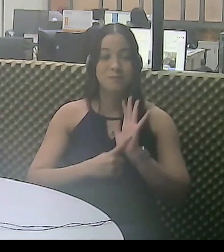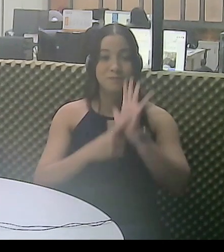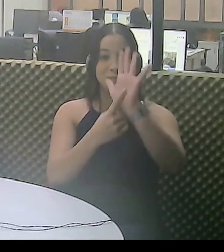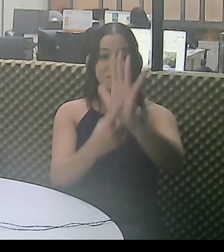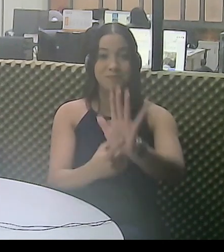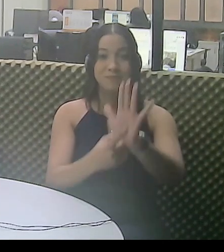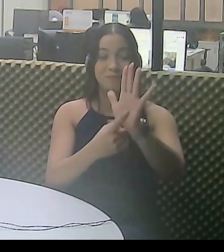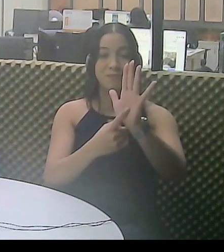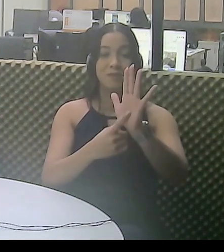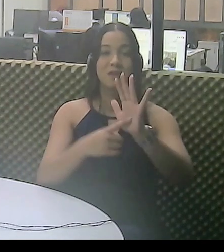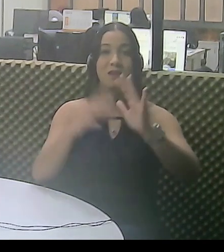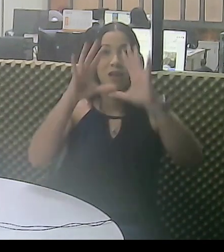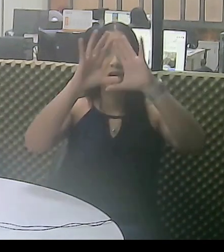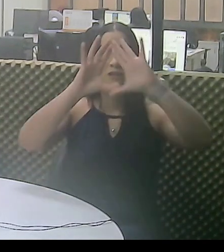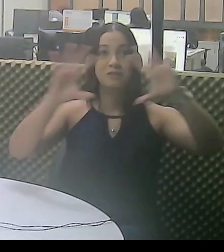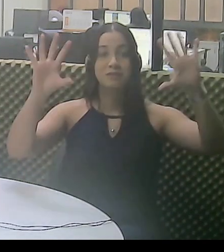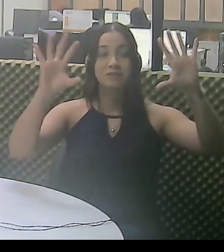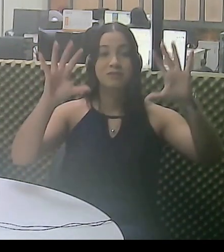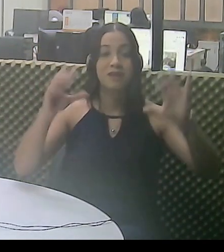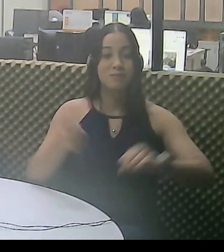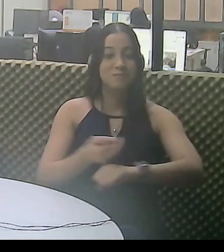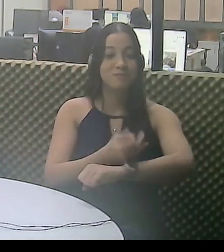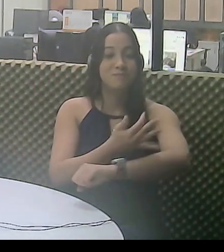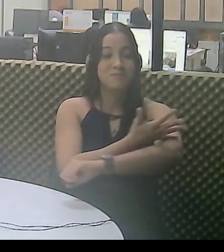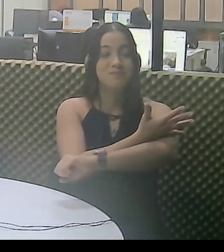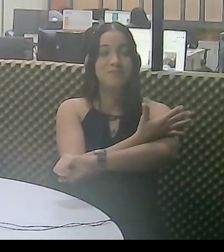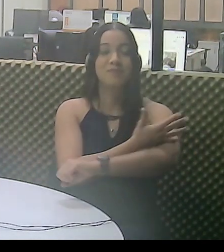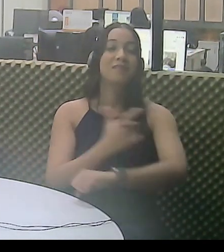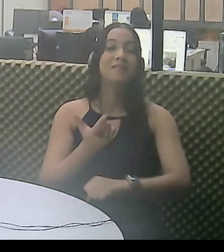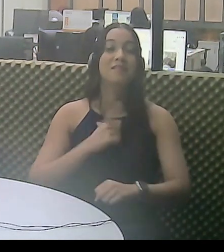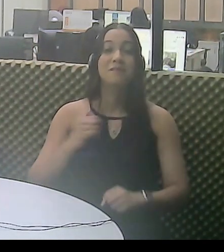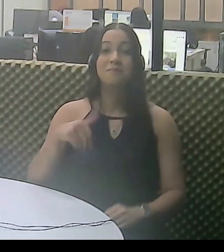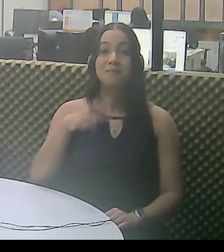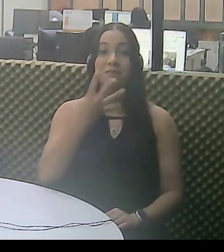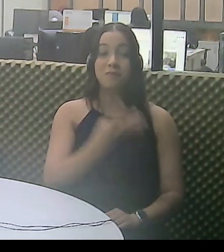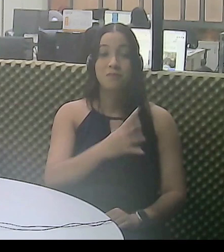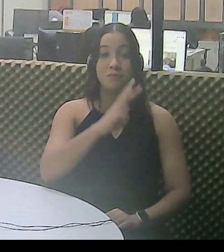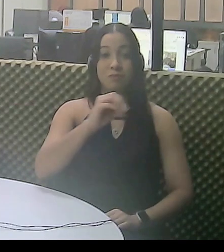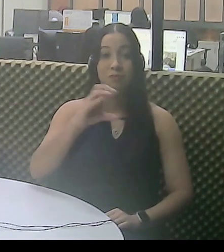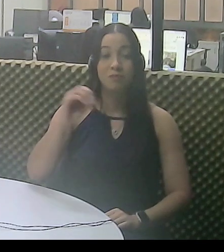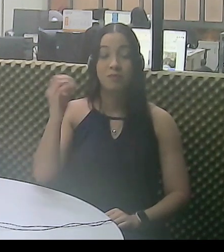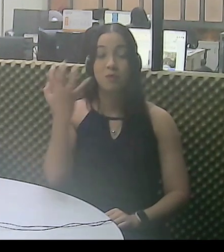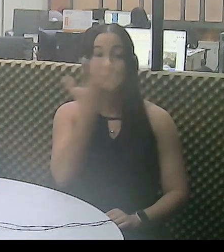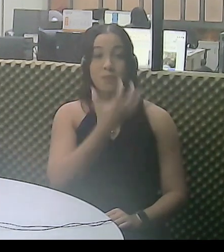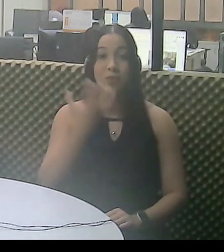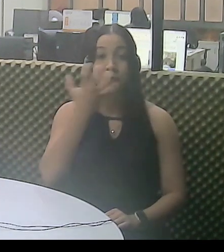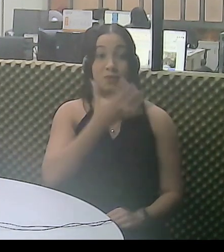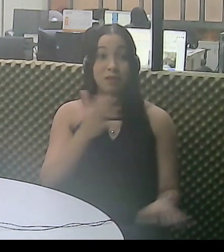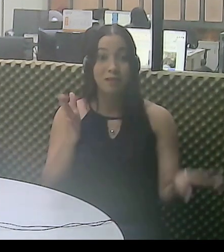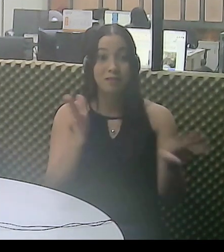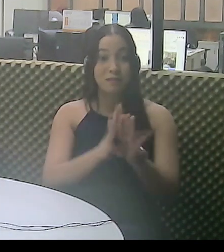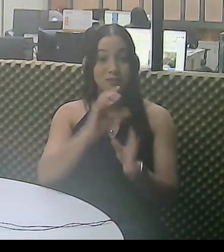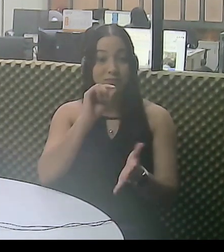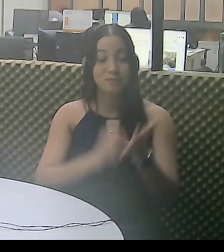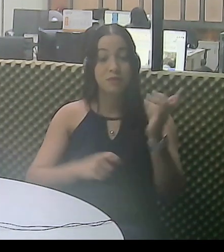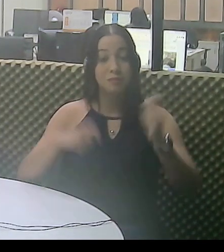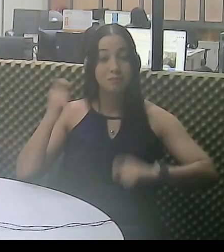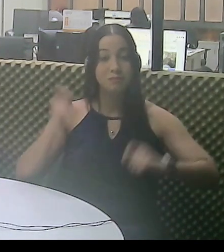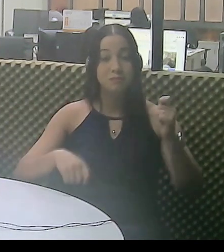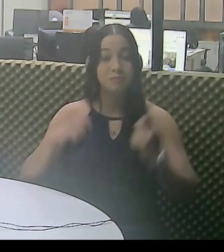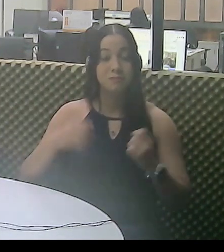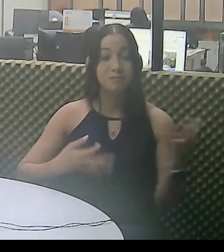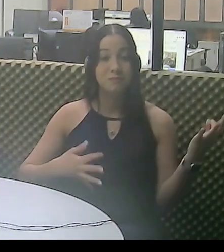a céu aberto, que emociona o público de Uberlândia, conta com mais de 400 músicos até o momento, entre